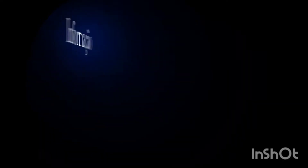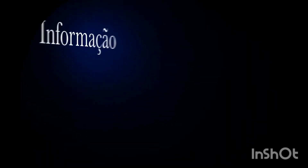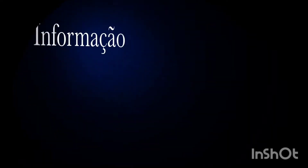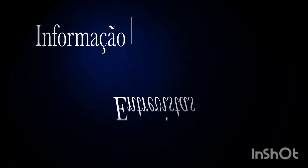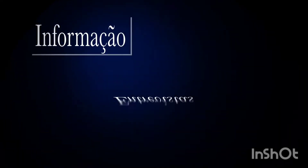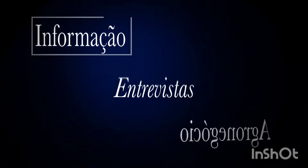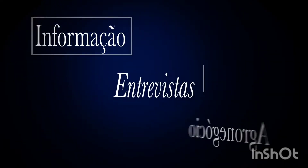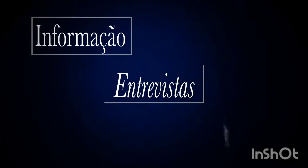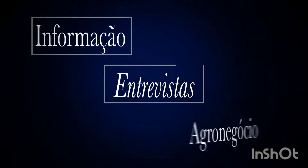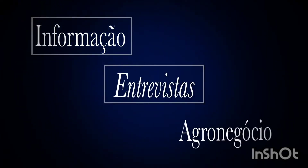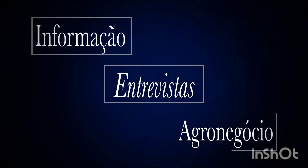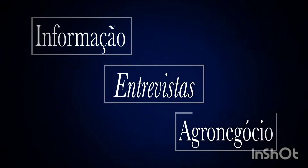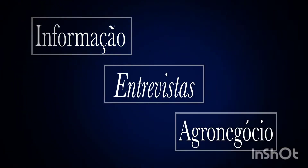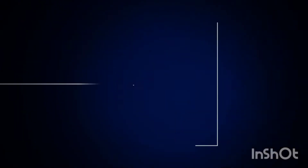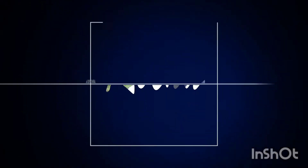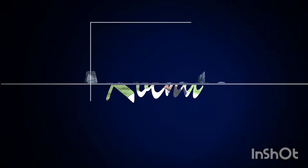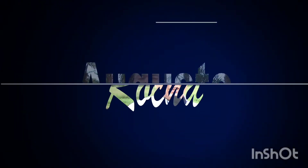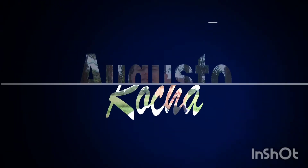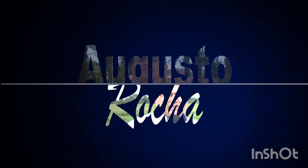E aí